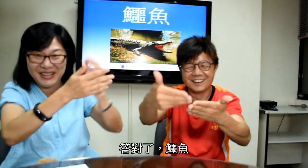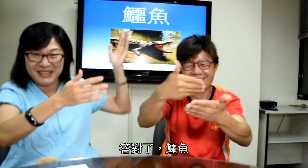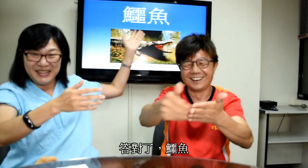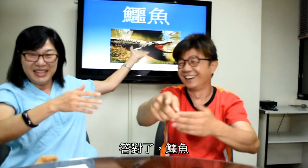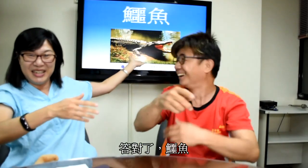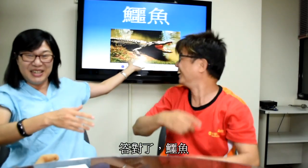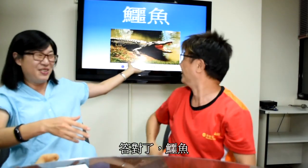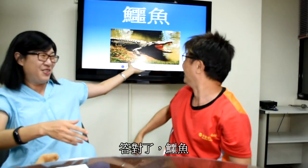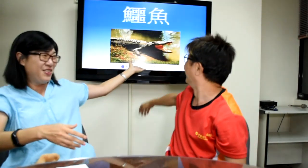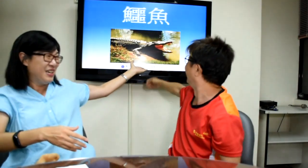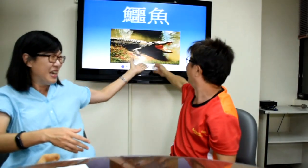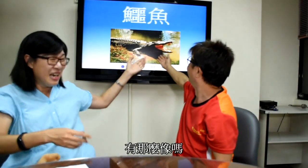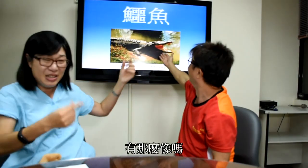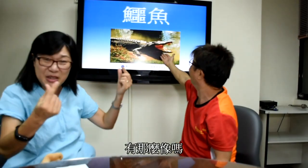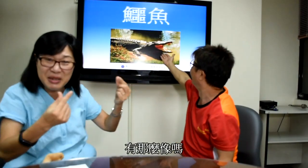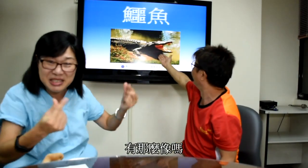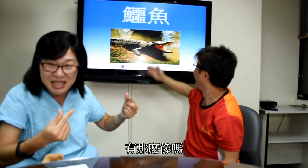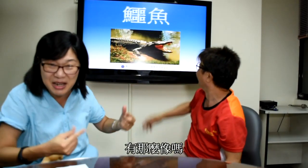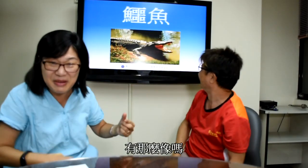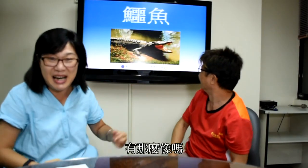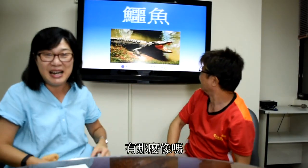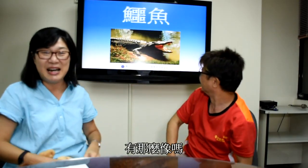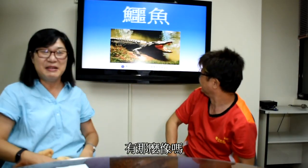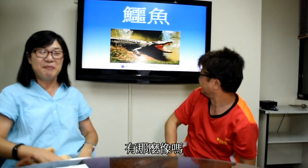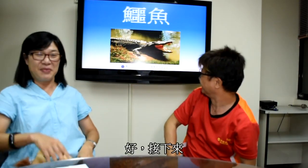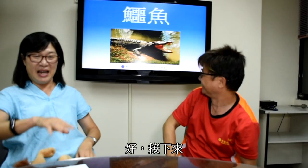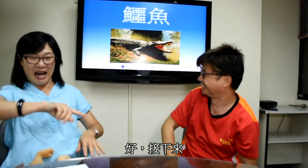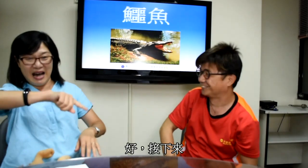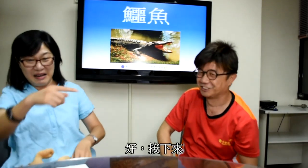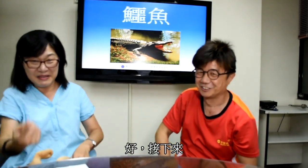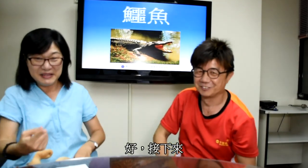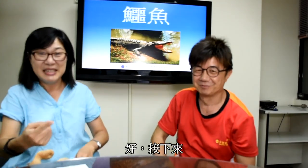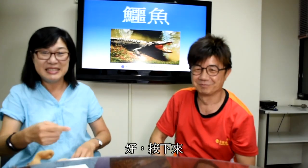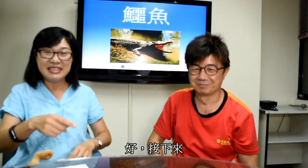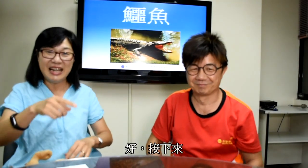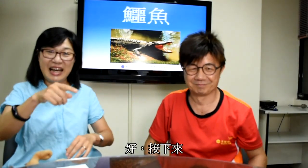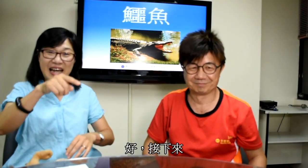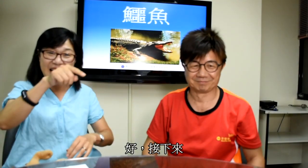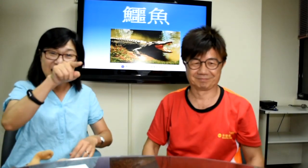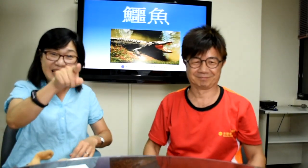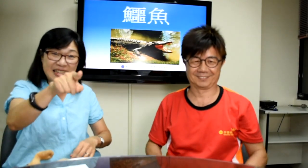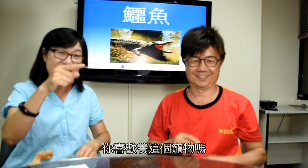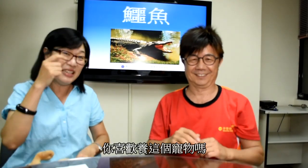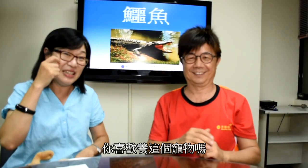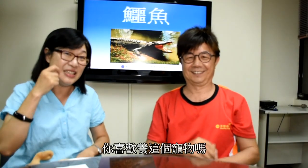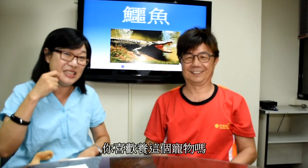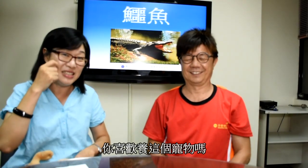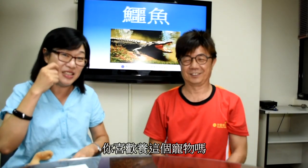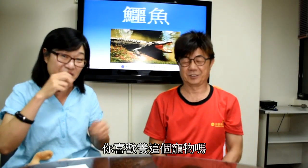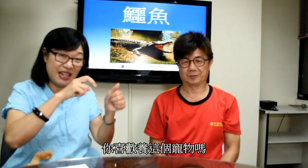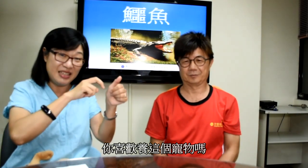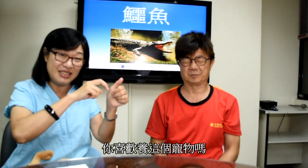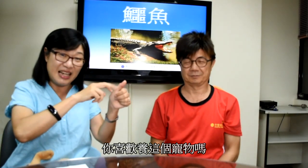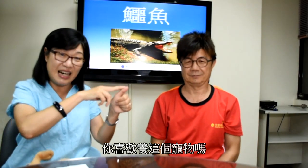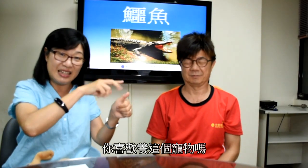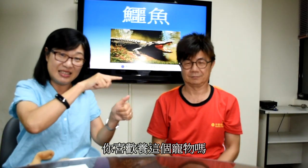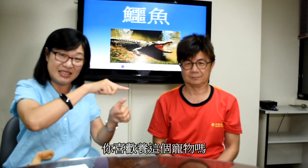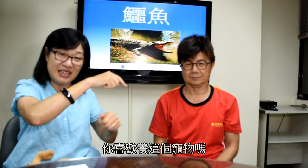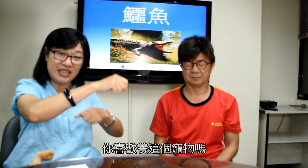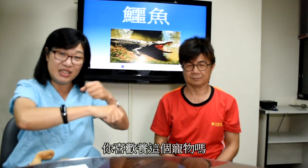答对了，鳄鱼，有那么像吗？好，接下来你喜欢养这个